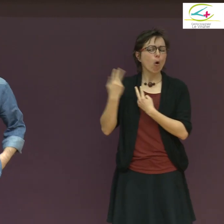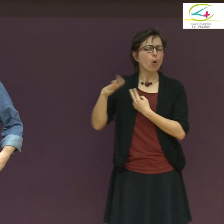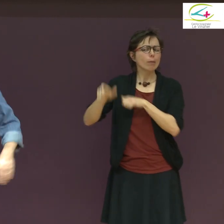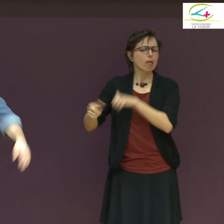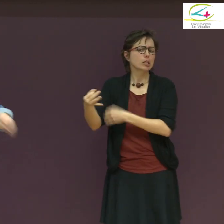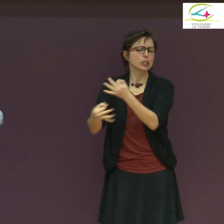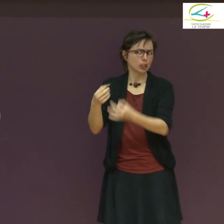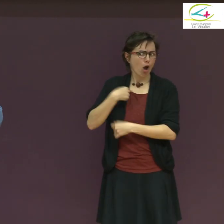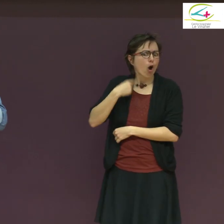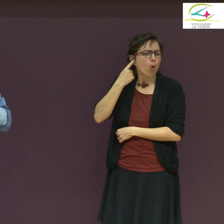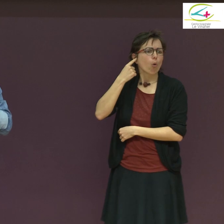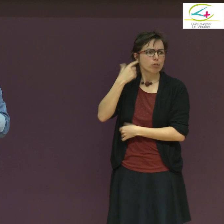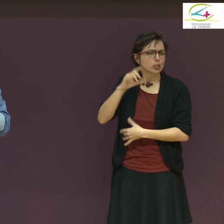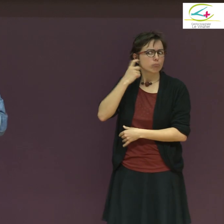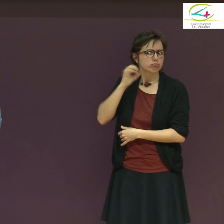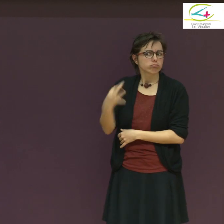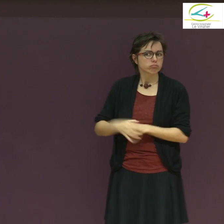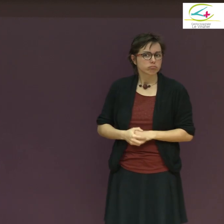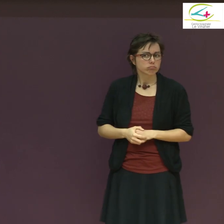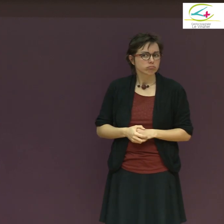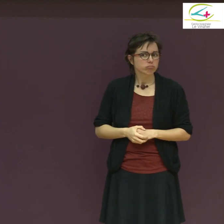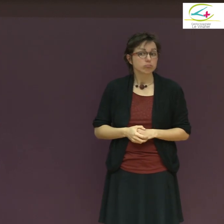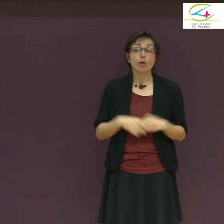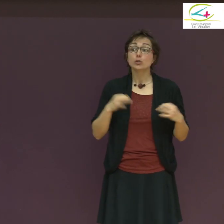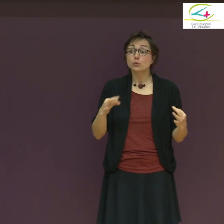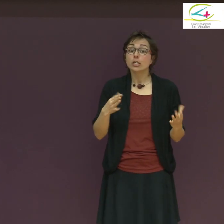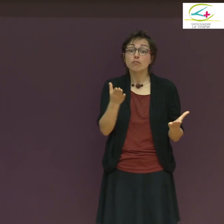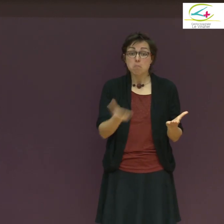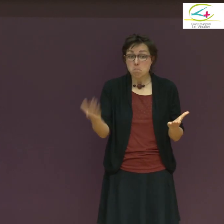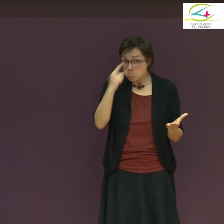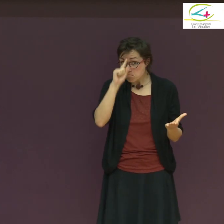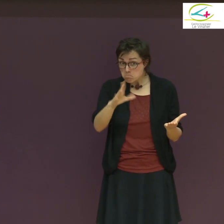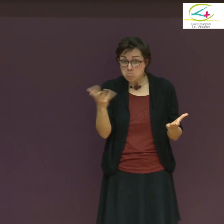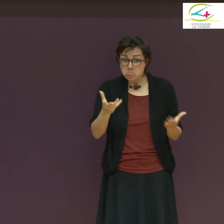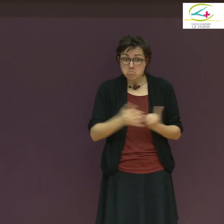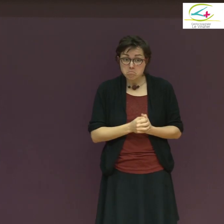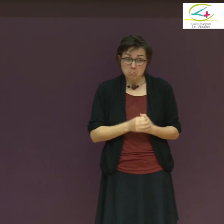Ouais. Et du coup, qu'est-ce que vous en pensez ?